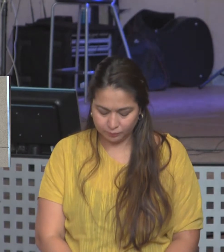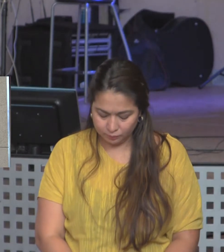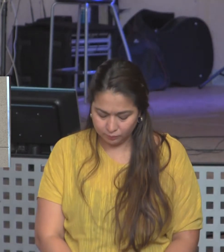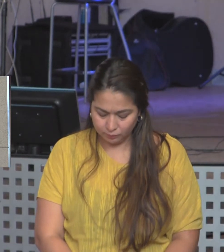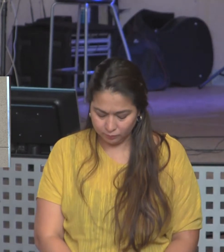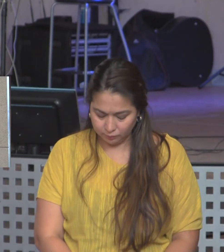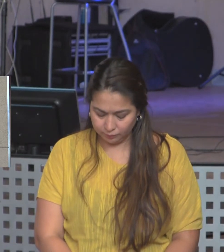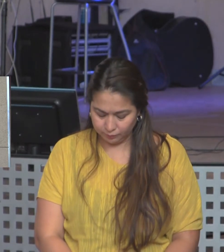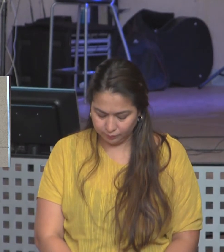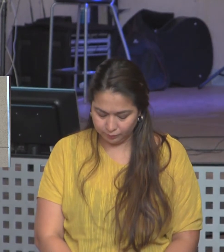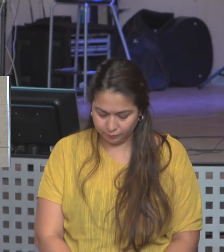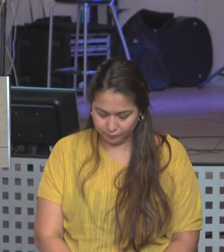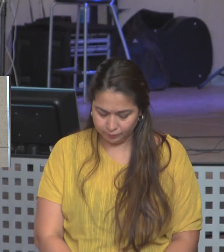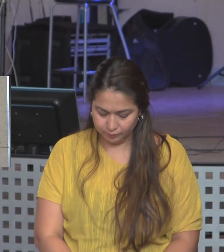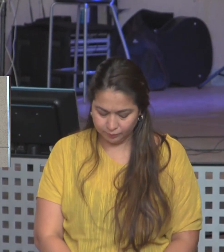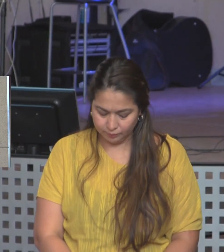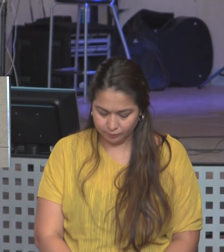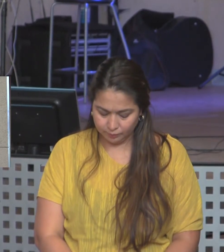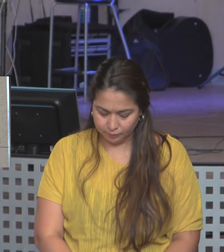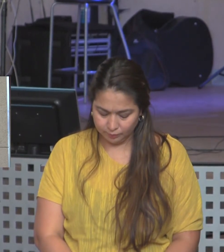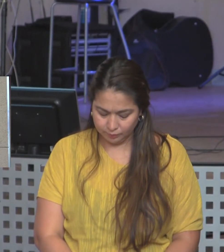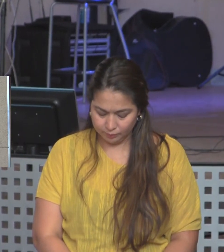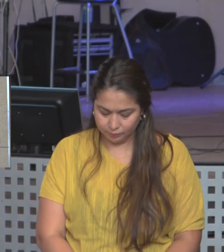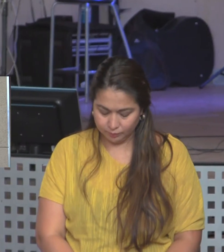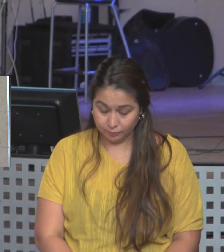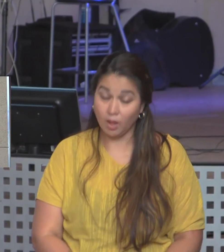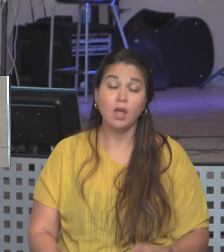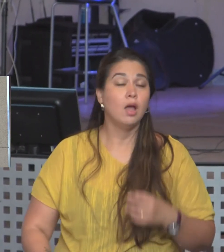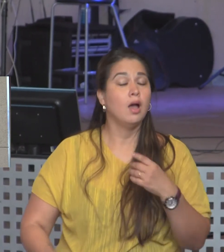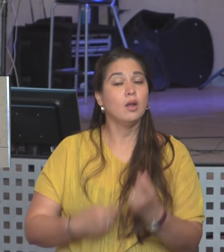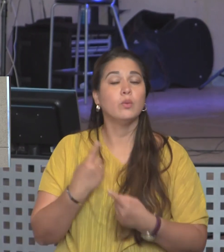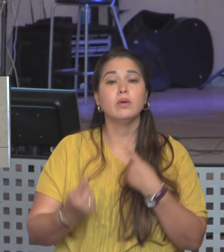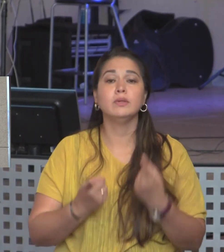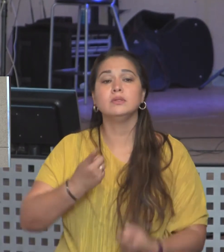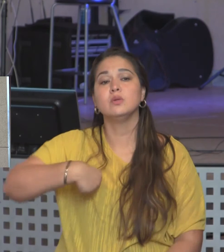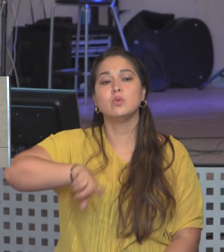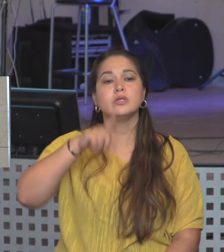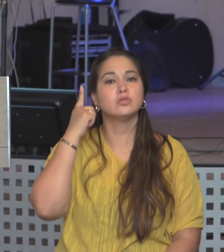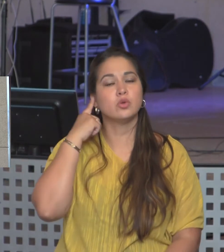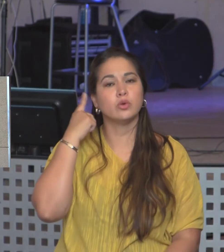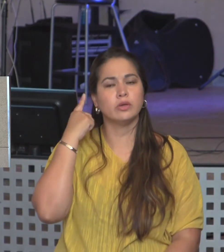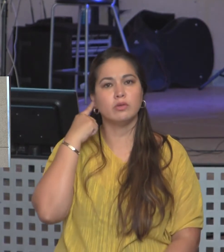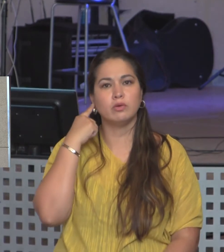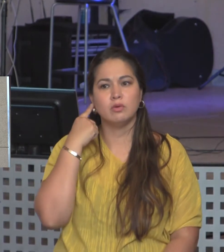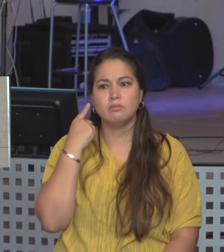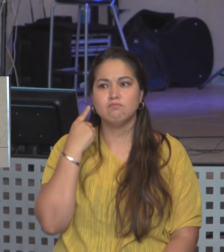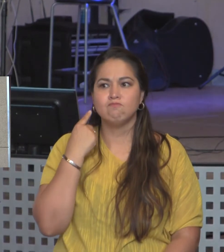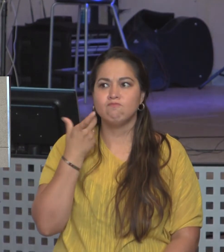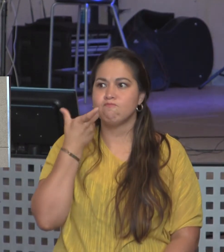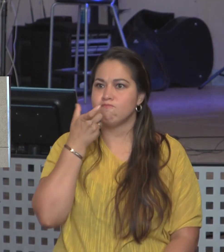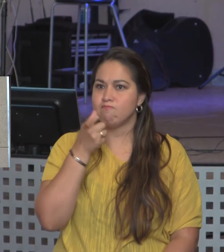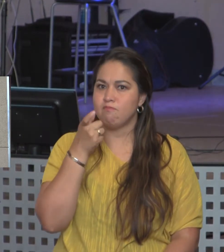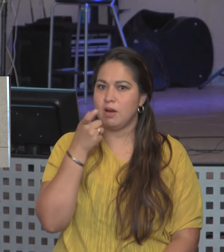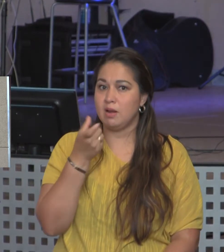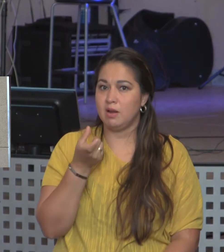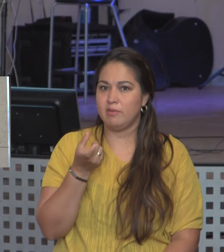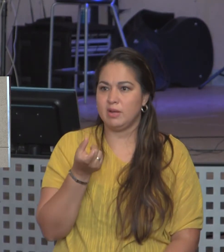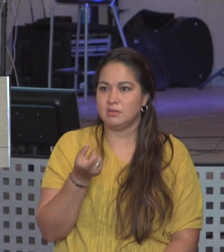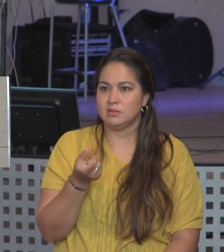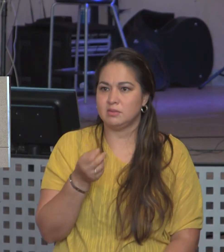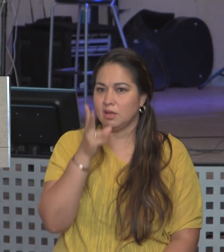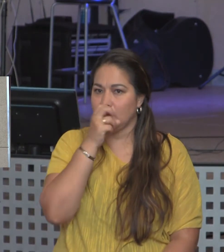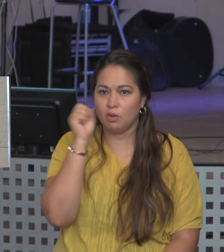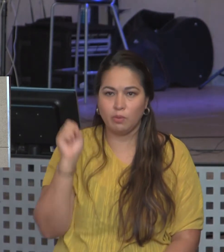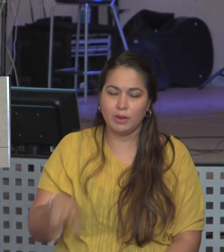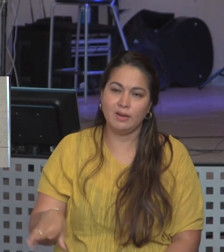Paréntesis. Y a veces retienen las que no deben. Pero eso es otra historia. Hebreos 12,